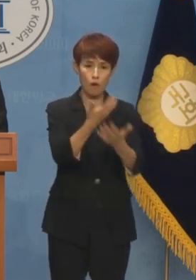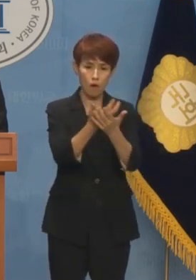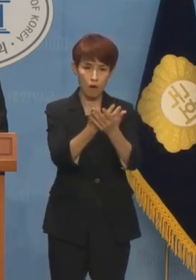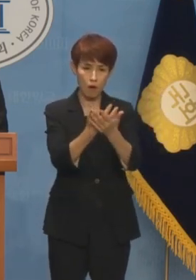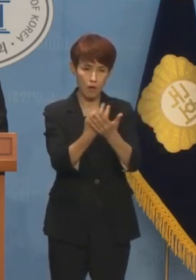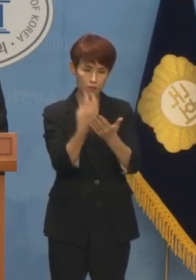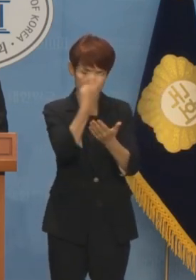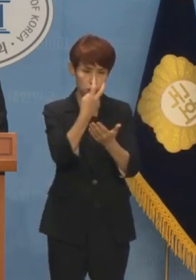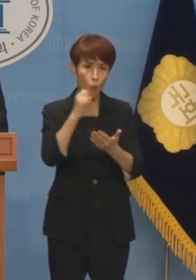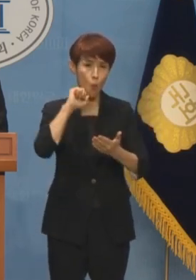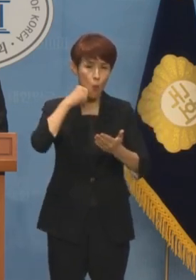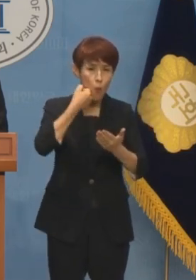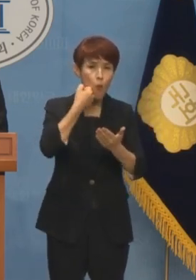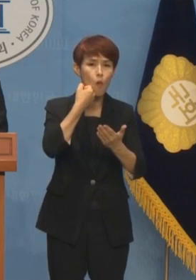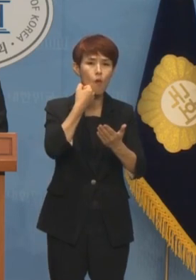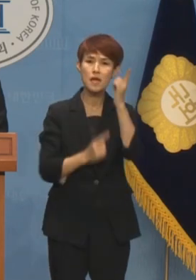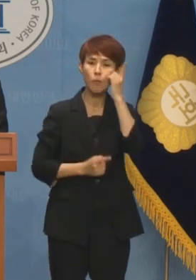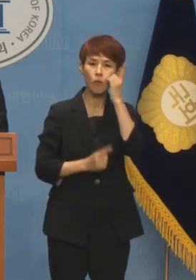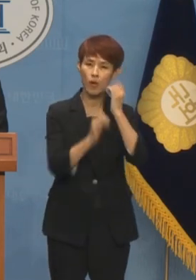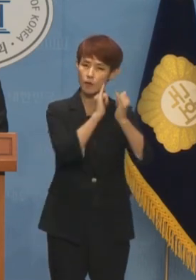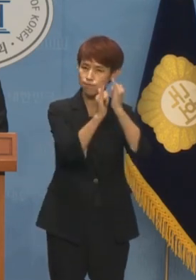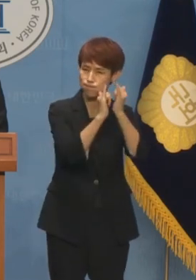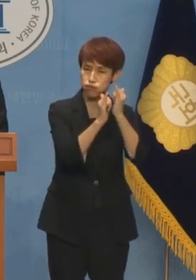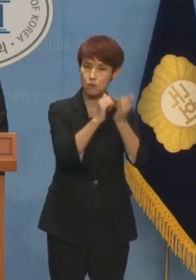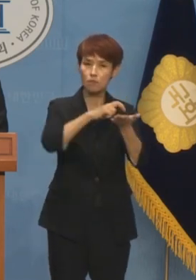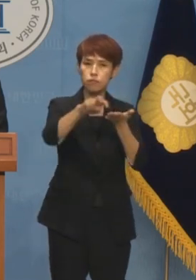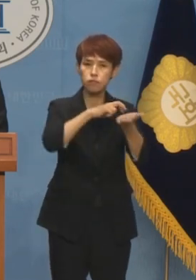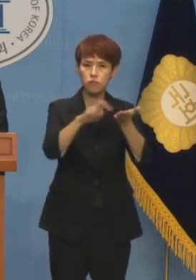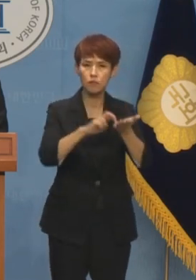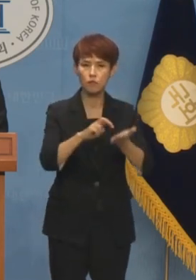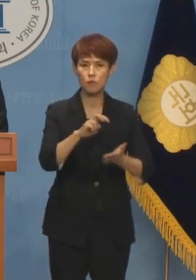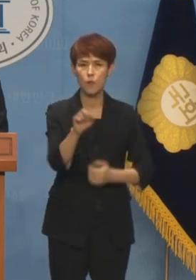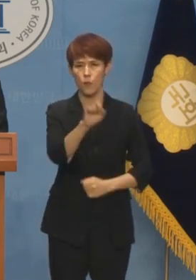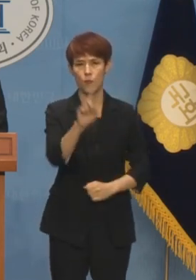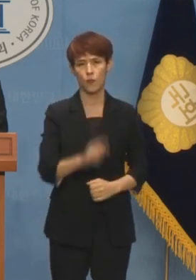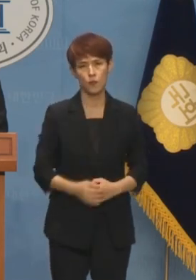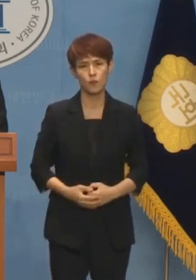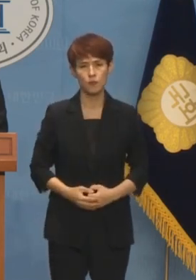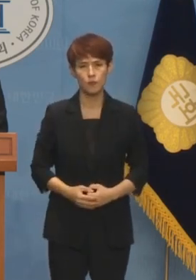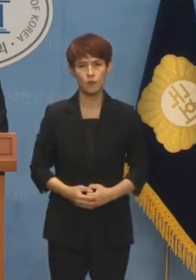어려운 비화폰으로 비밀스럽게 문자를 나눴습니까?